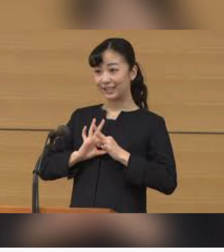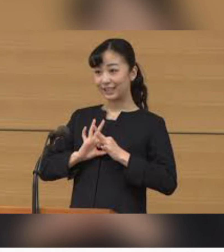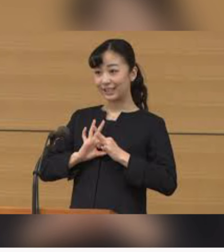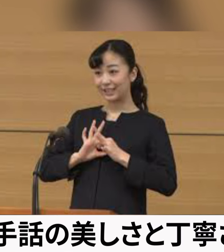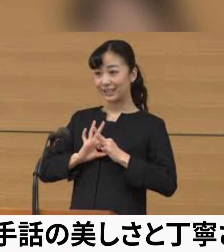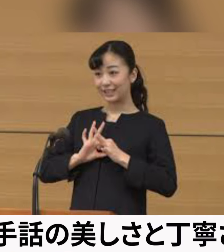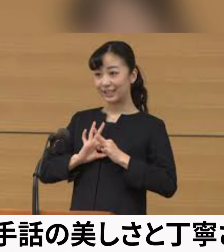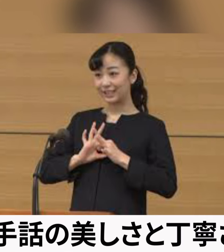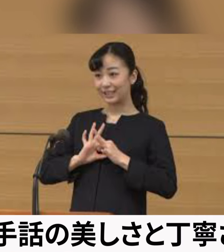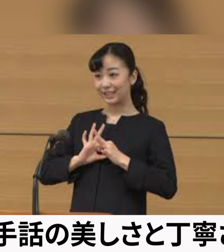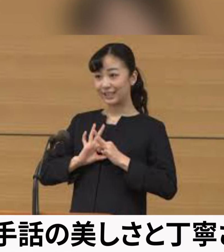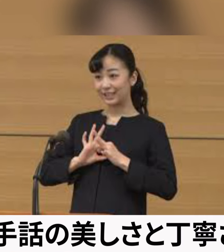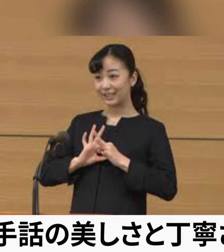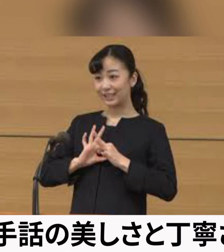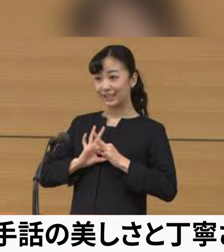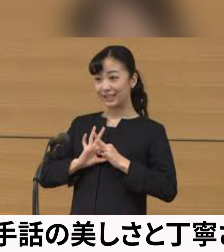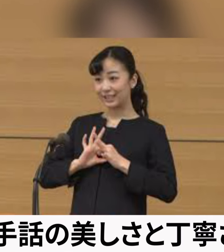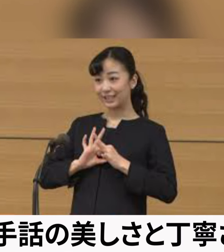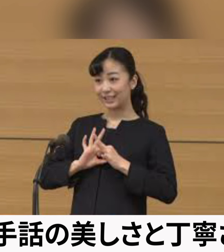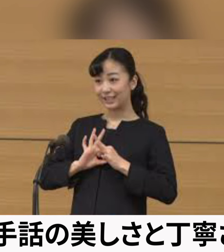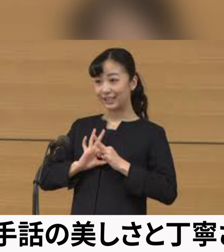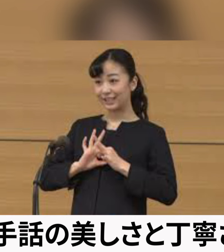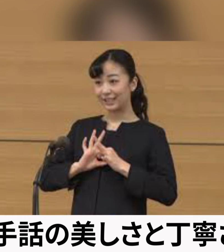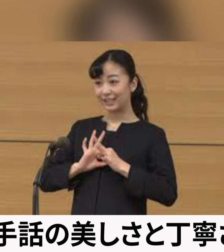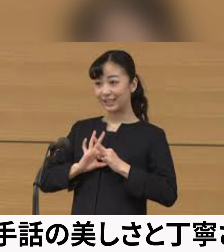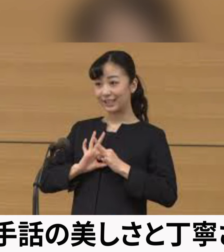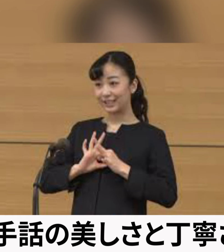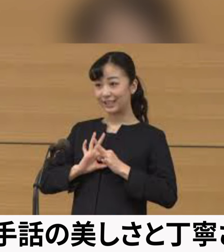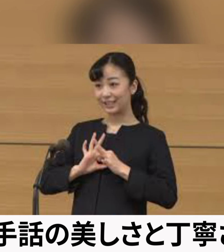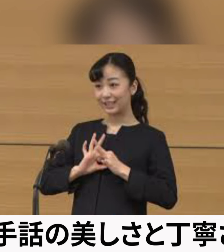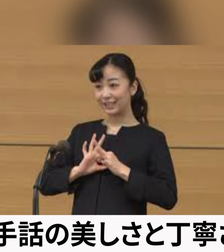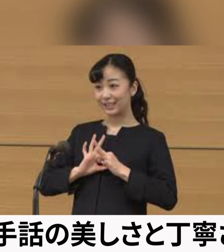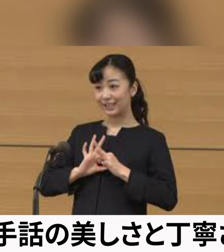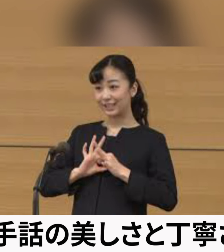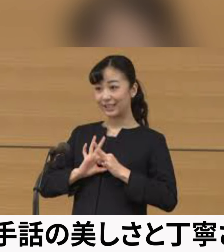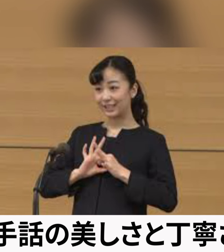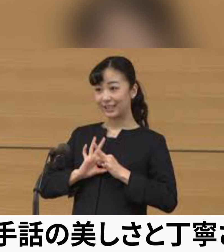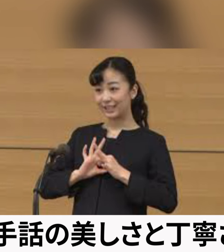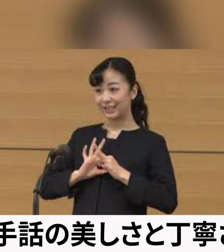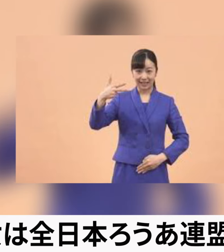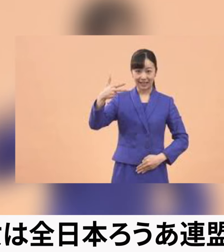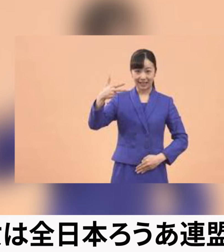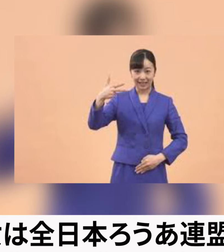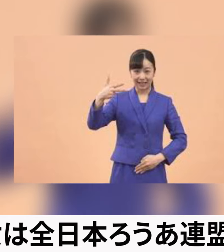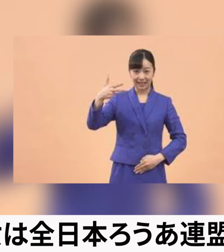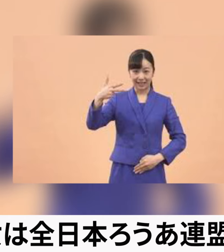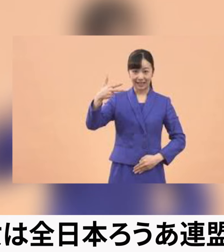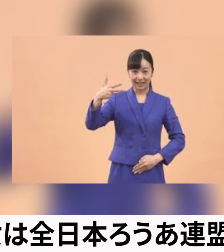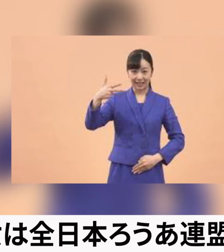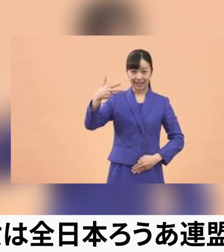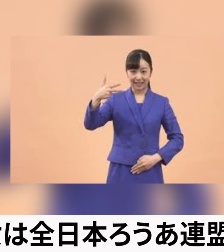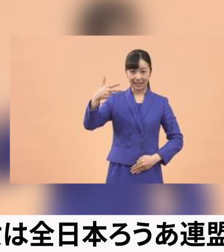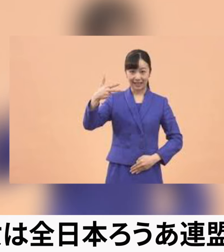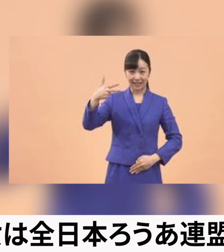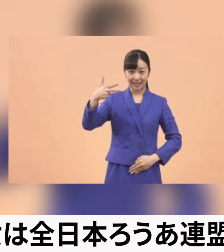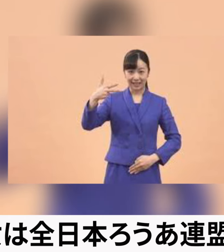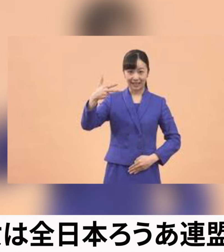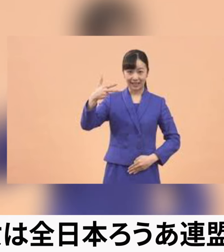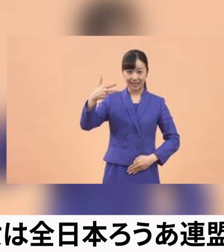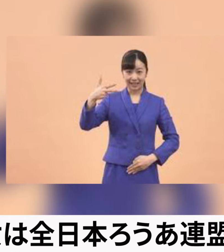増え、その手話の美しさと丁寧さに注目が集まっています。彼女は全日本ろうあ連盟の非常勤嘱